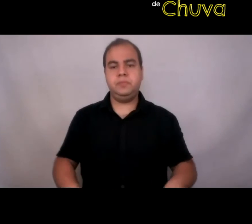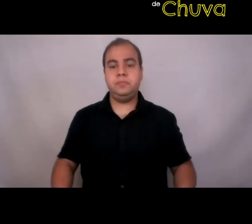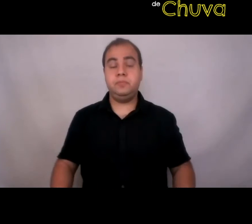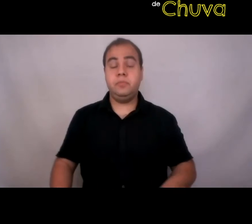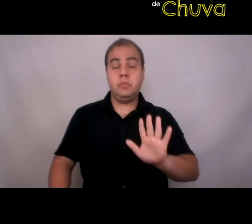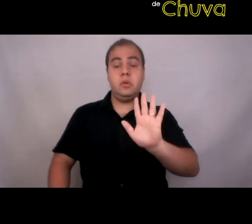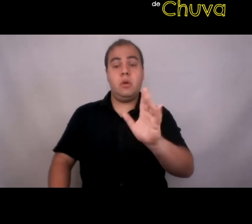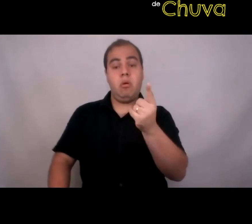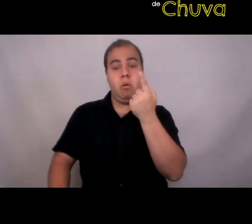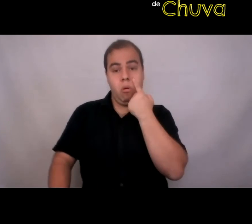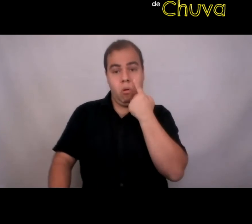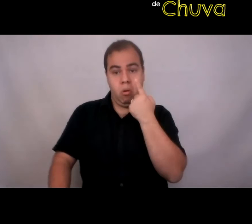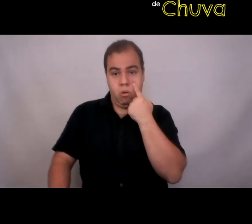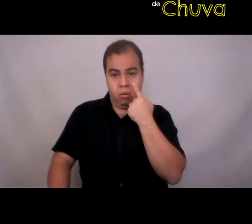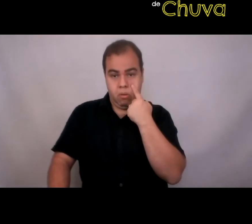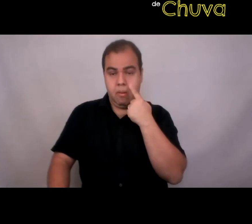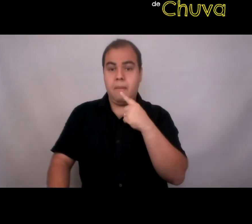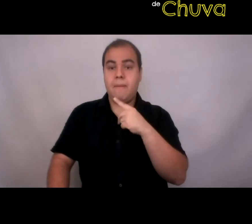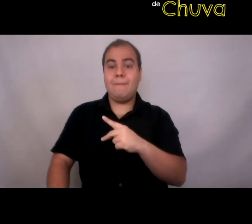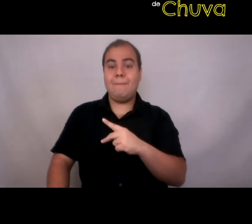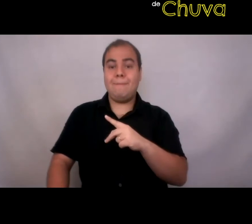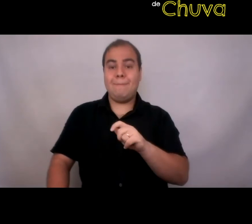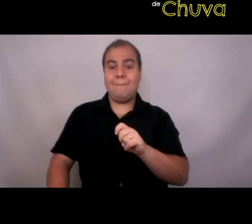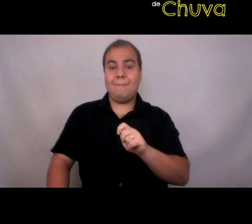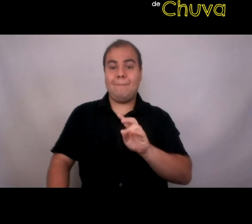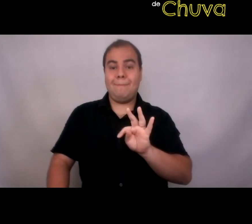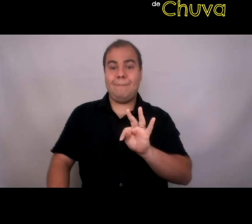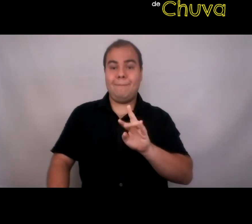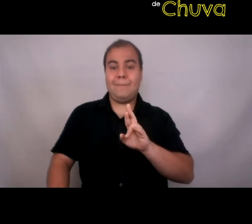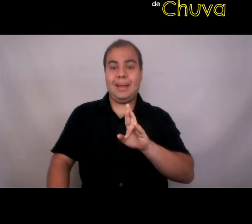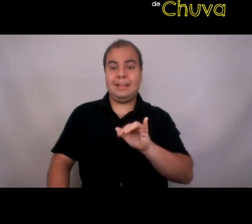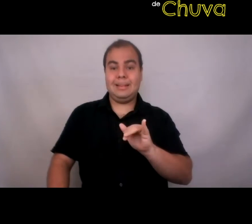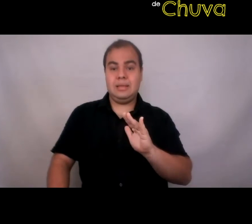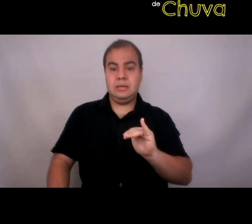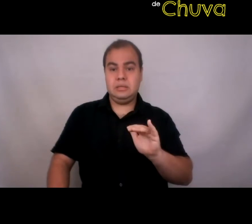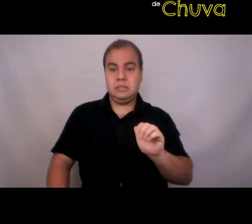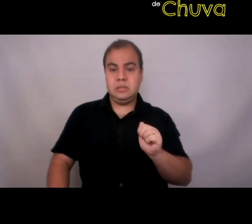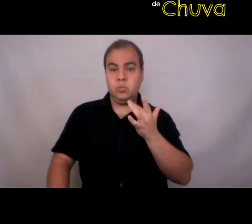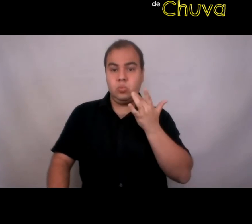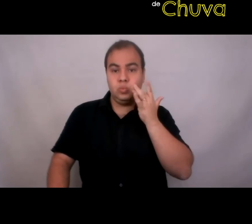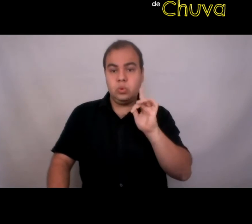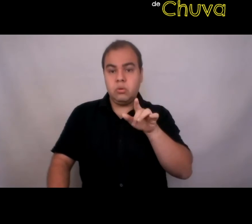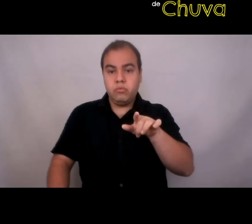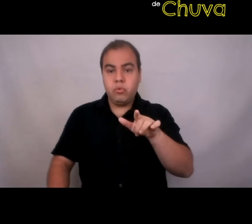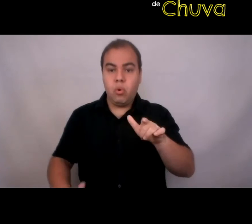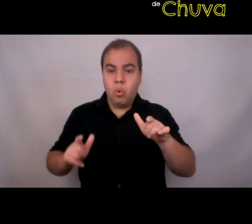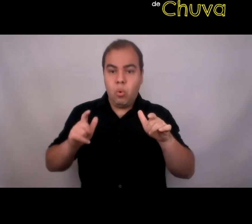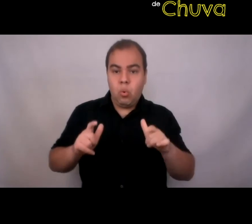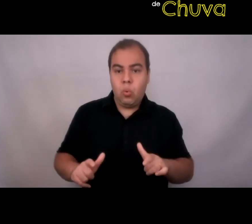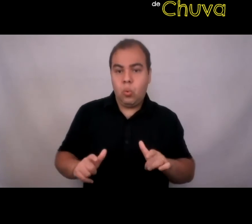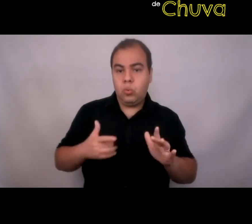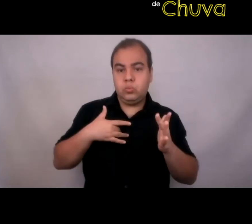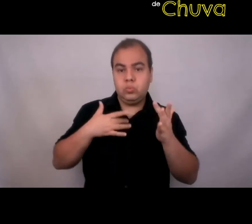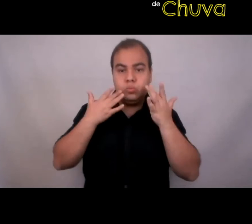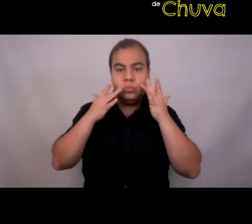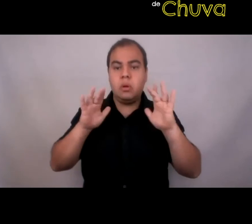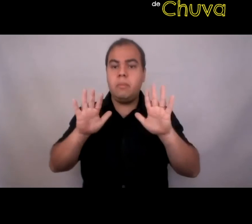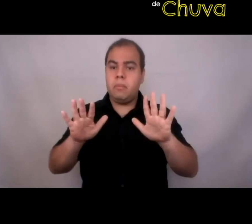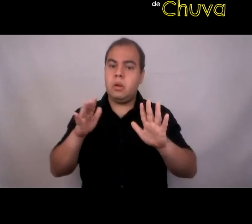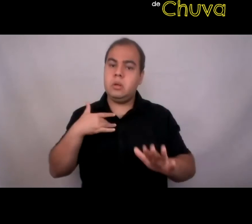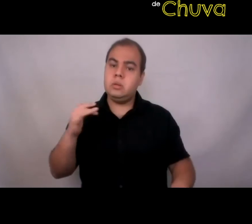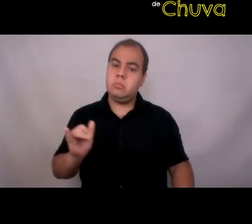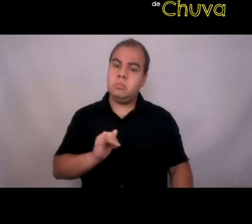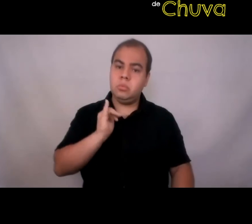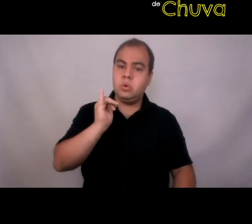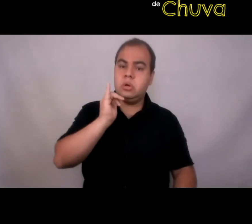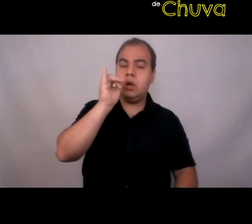Olha, Patrícia, não sei se você está falando do canteiro pluvial ou do jardim de chuva, mas de toda forma é importante a gente falar sobre isso, que é o